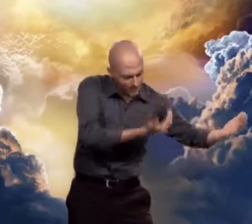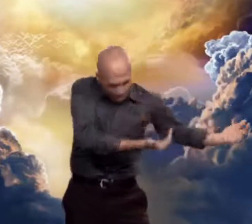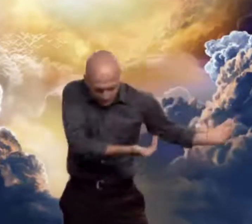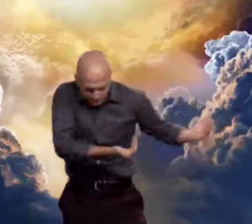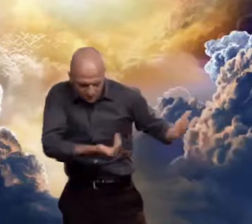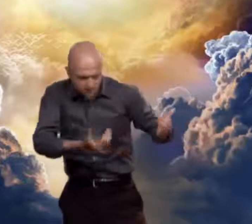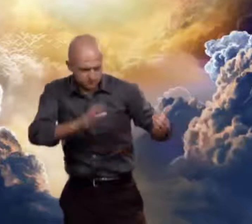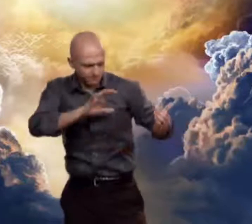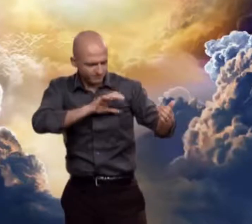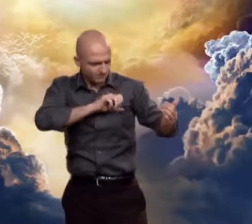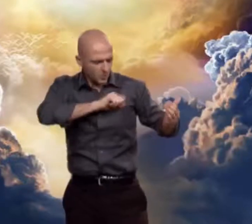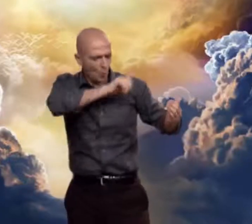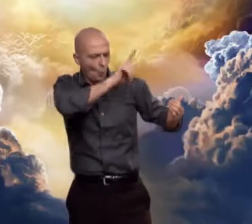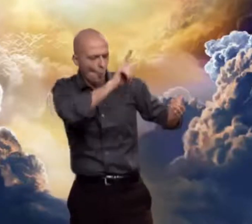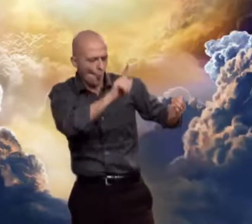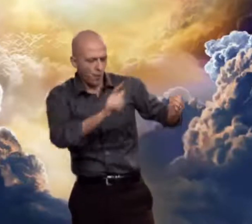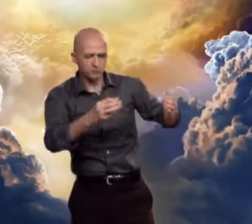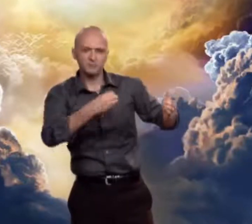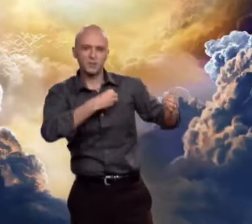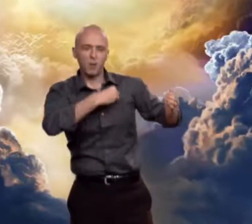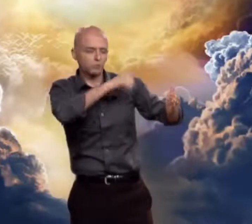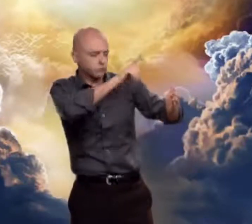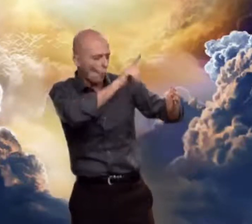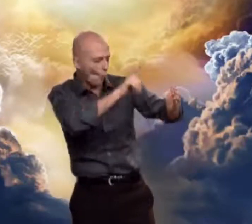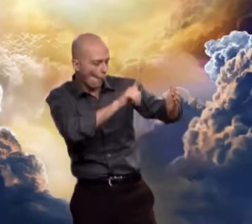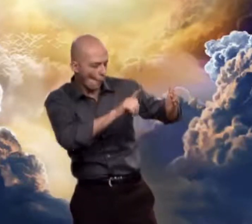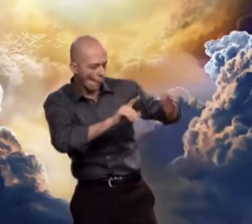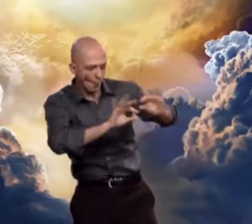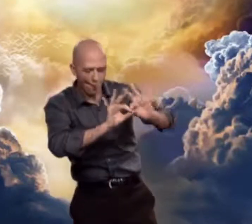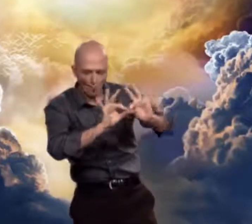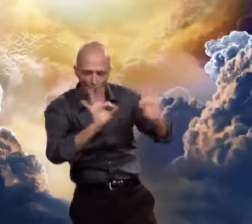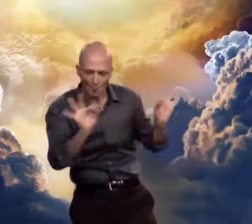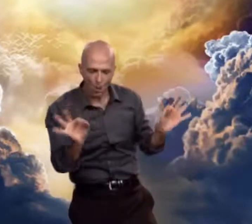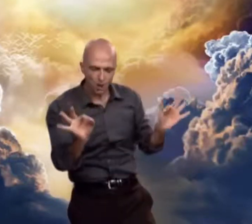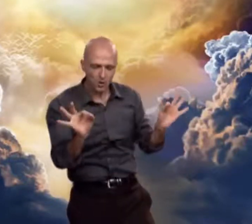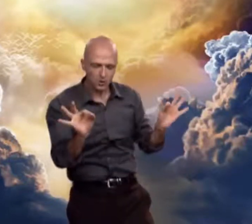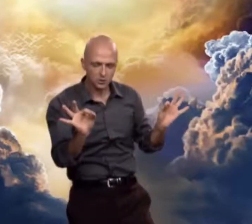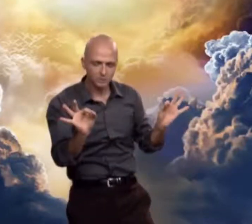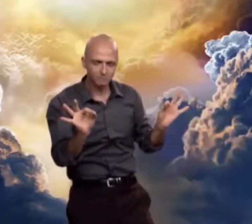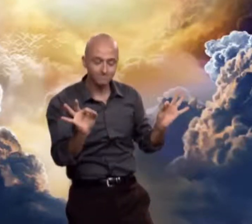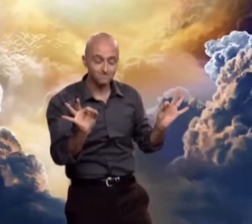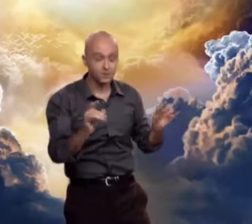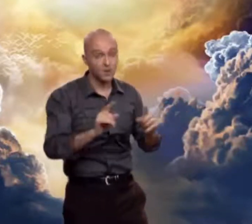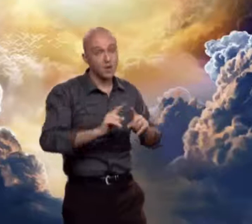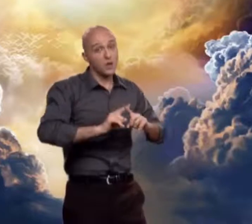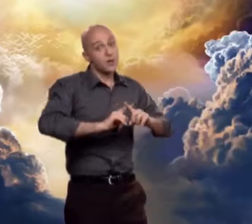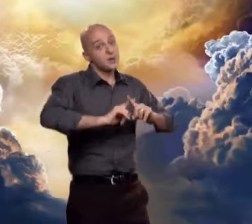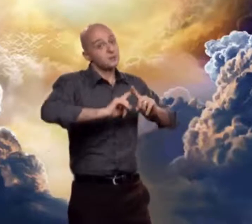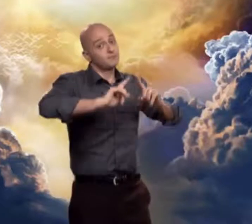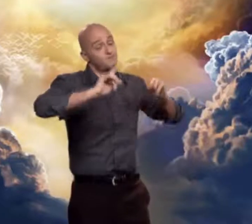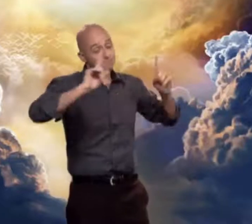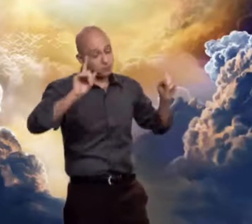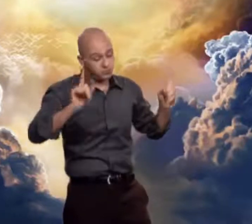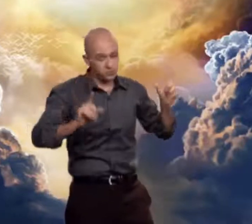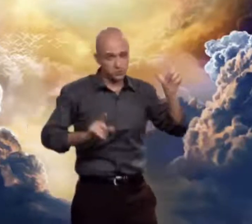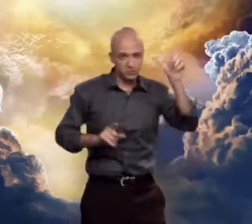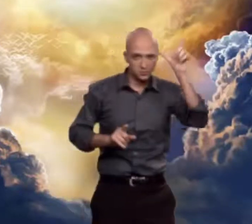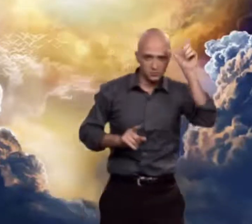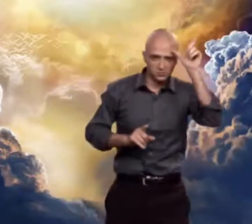Criador. Todas as habilidades de sua mente brilhante foram então dedicadas ao engano, a fim de conseguir a